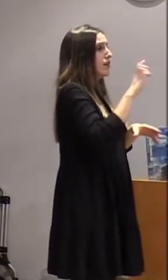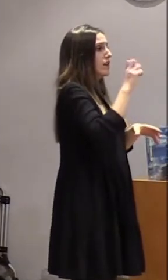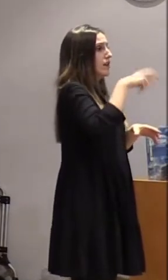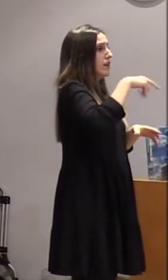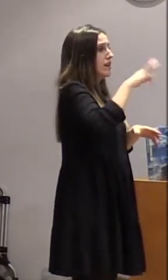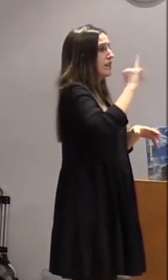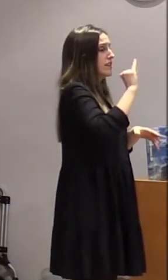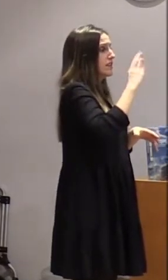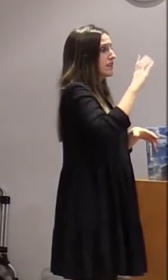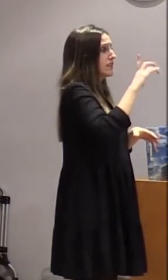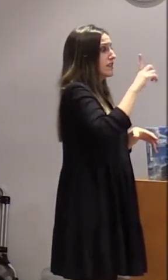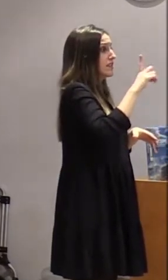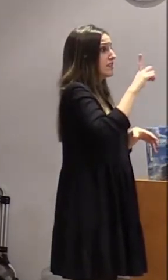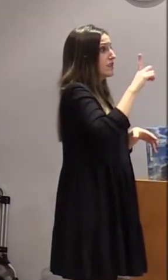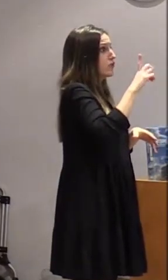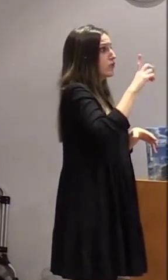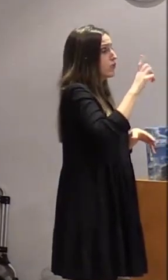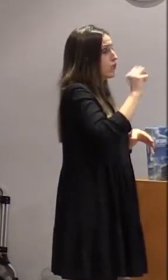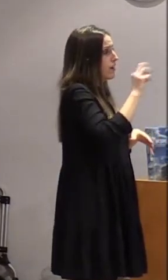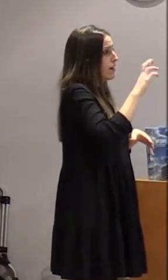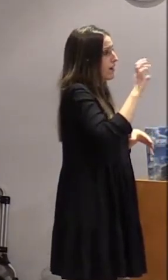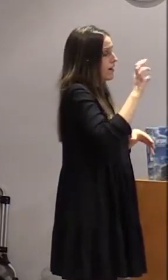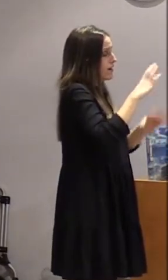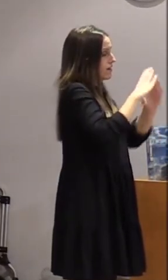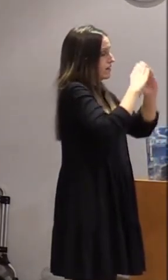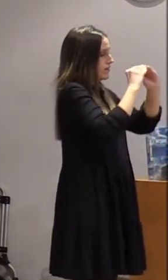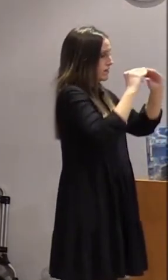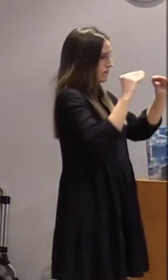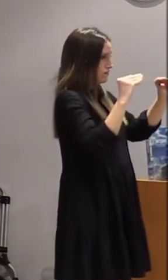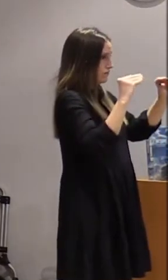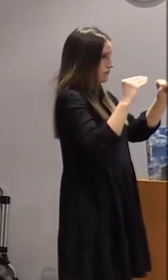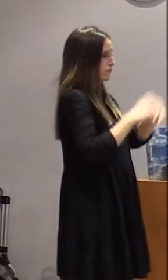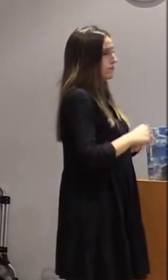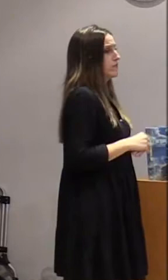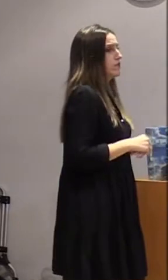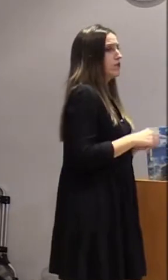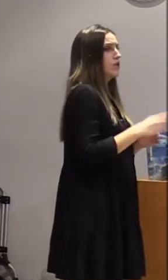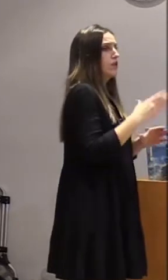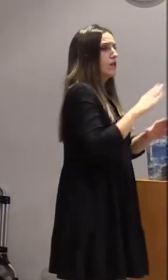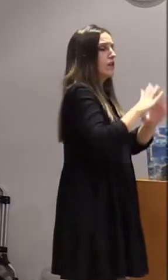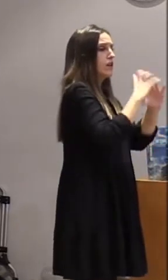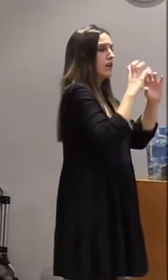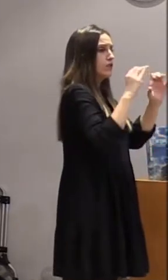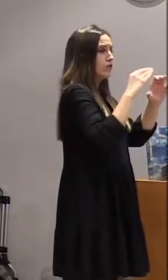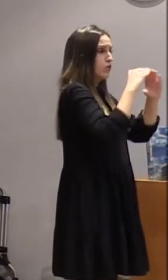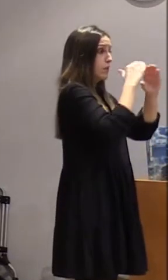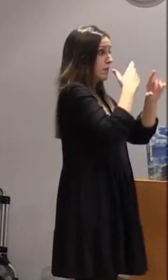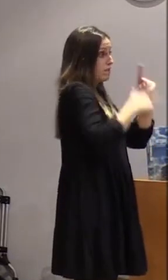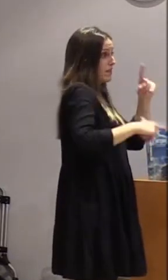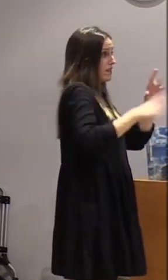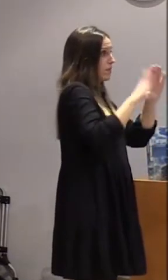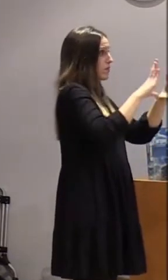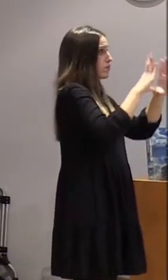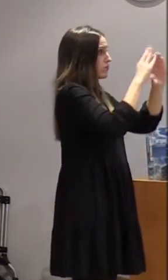Lenticular, lenticularis, lenteja, lente, nube, aplastada. La nube media, aplastada.